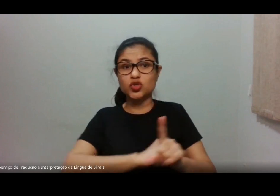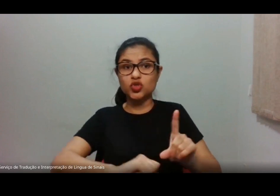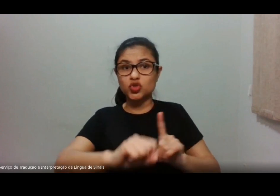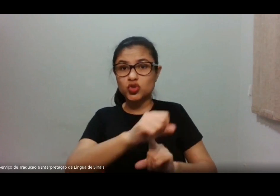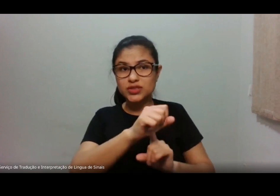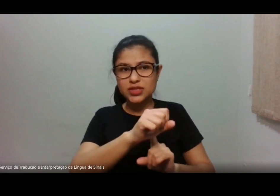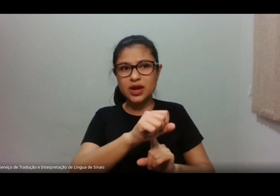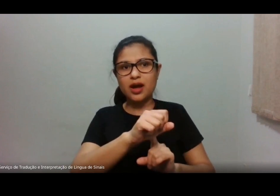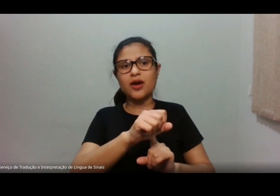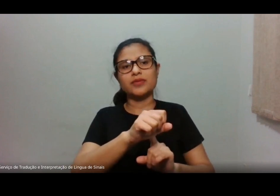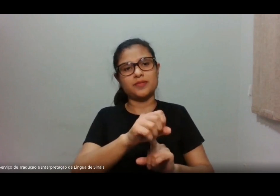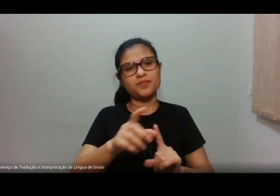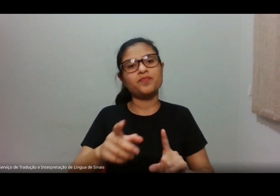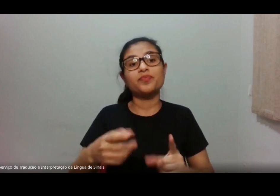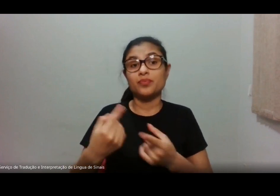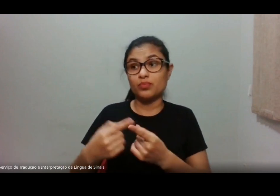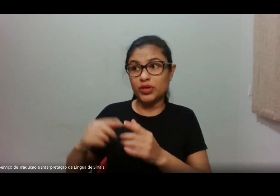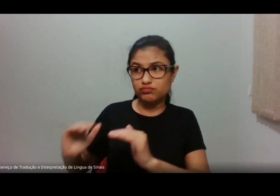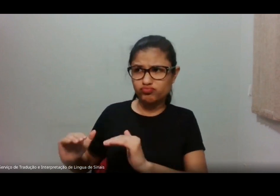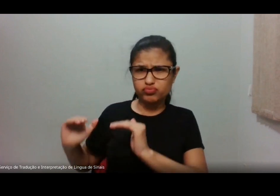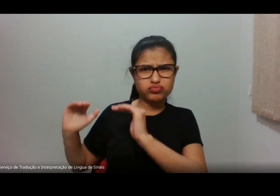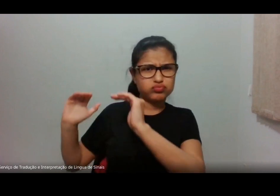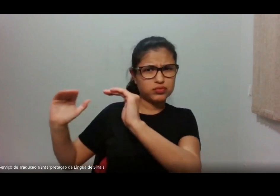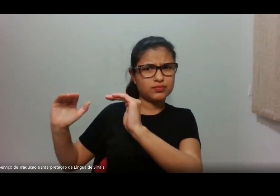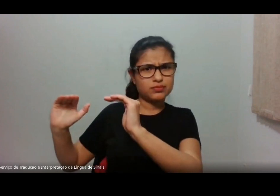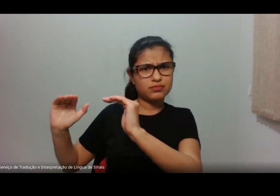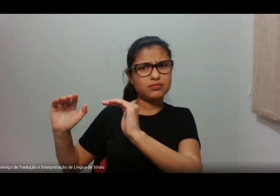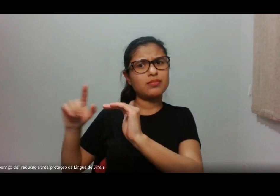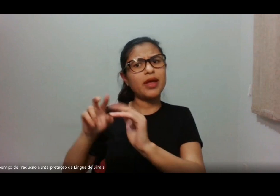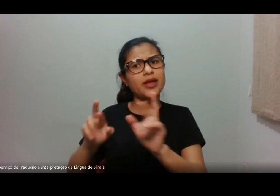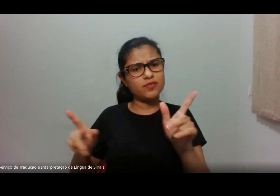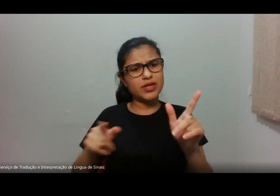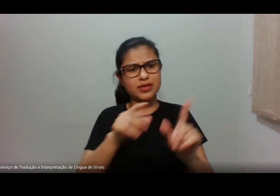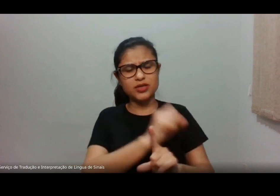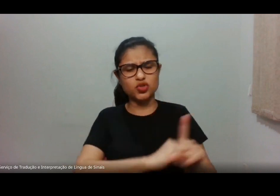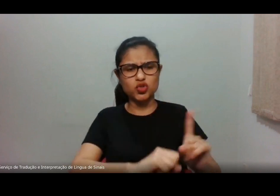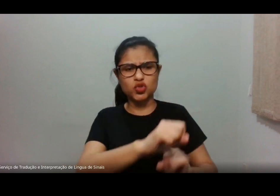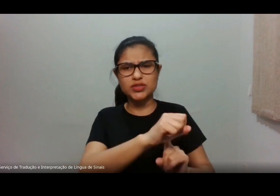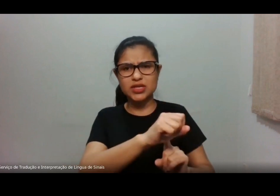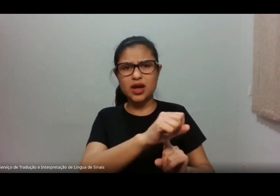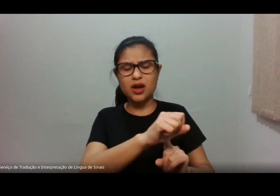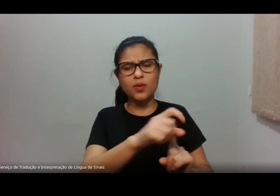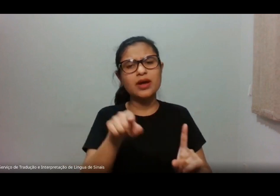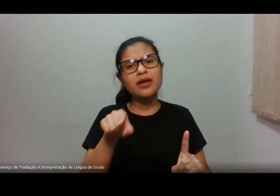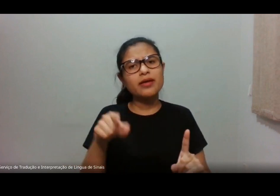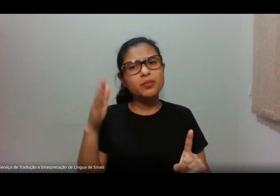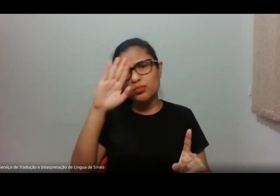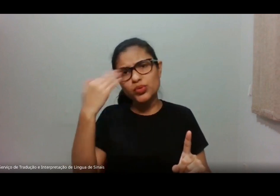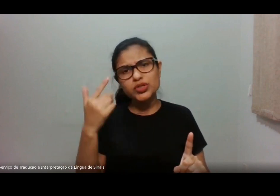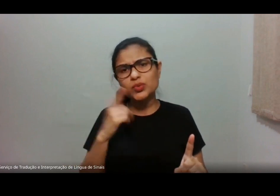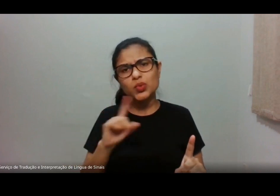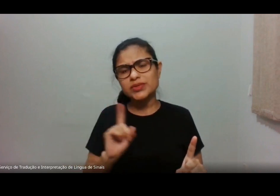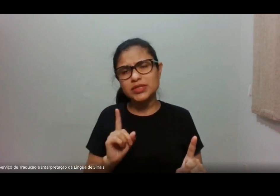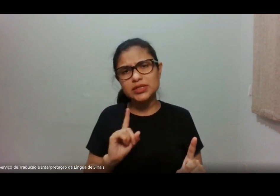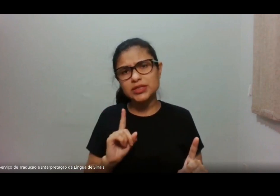distância social, porque a elevação grandiosa se contrapunha à distância social. E ele não concebia